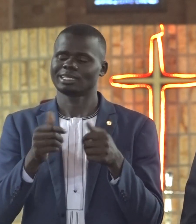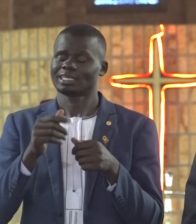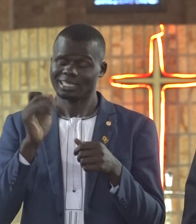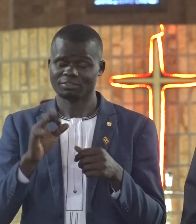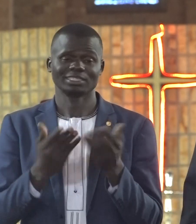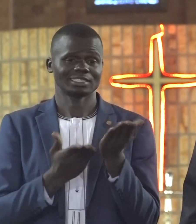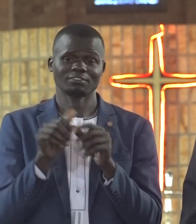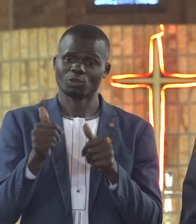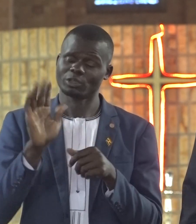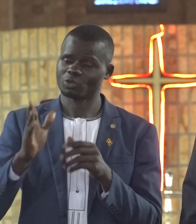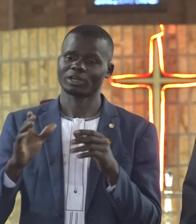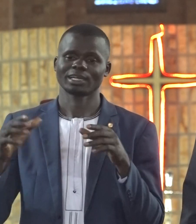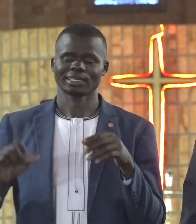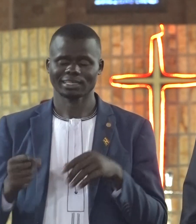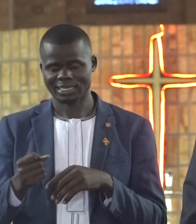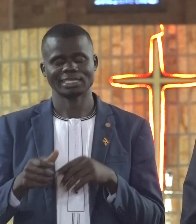kyonna.